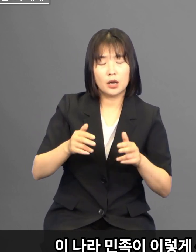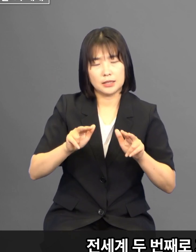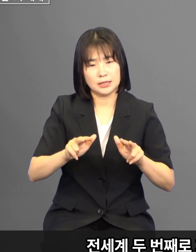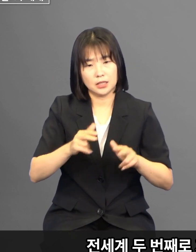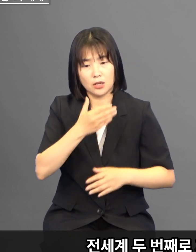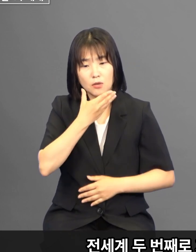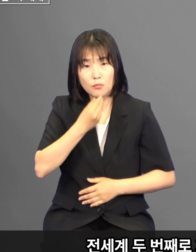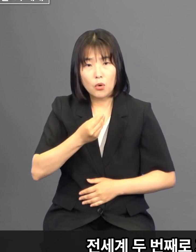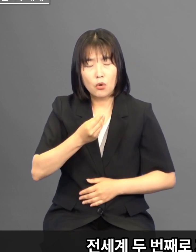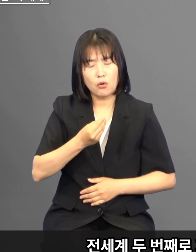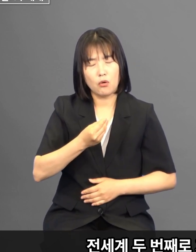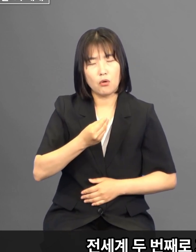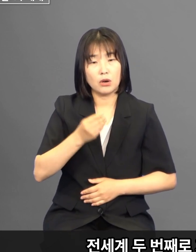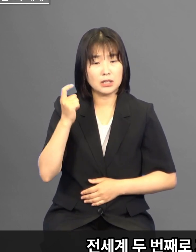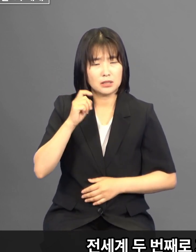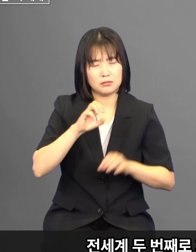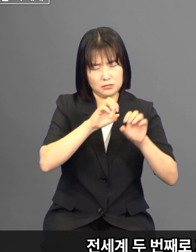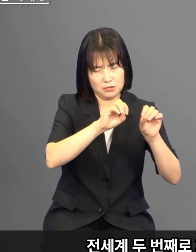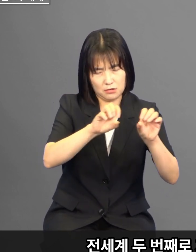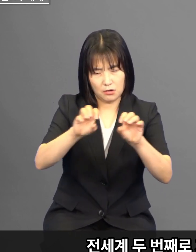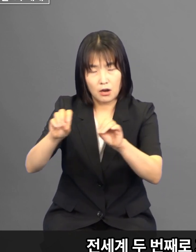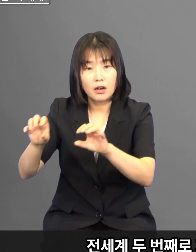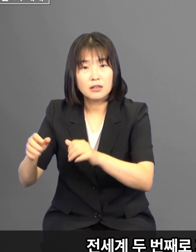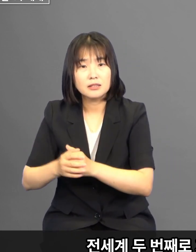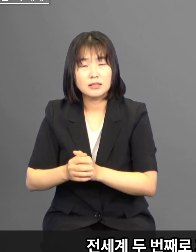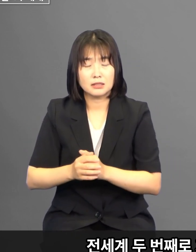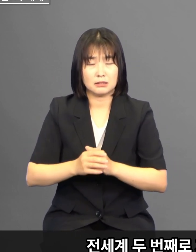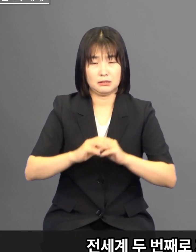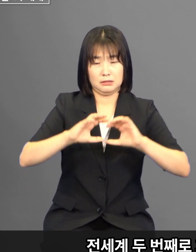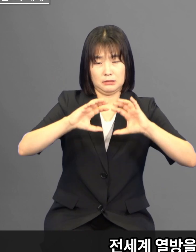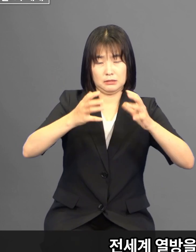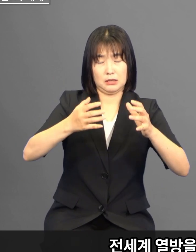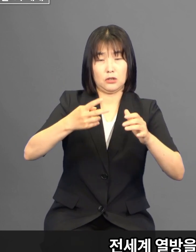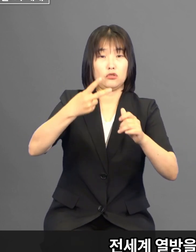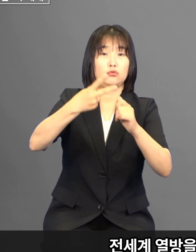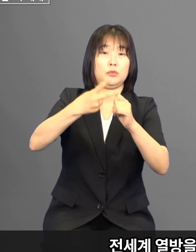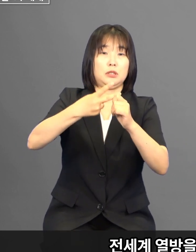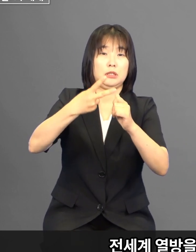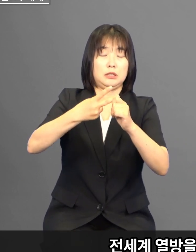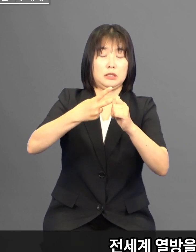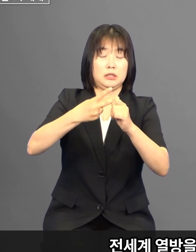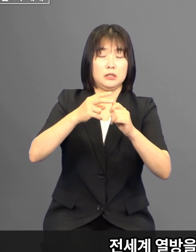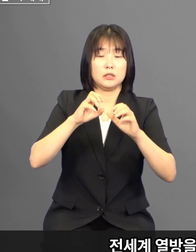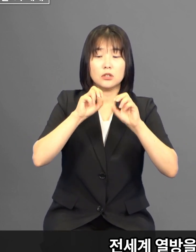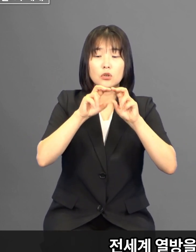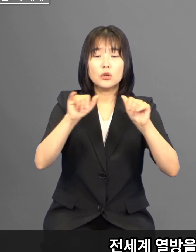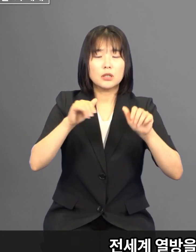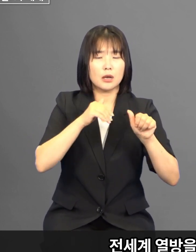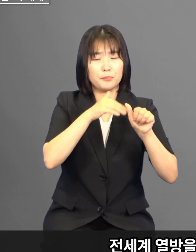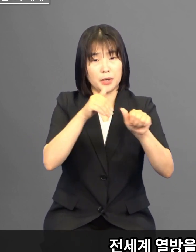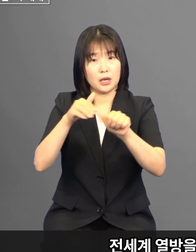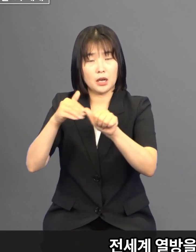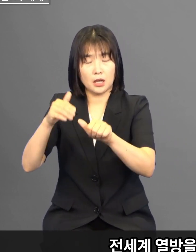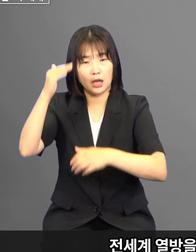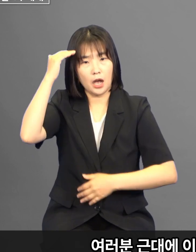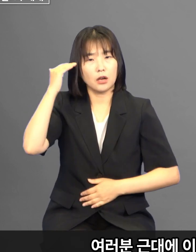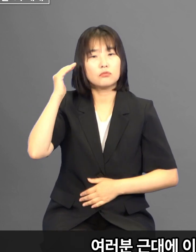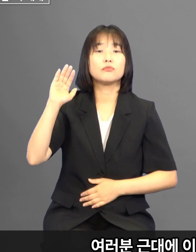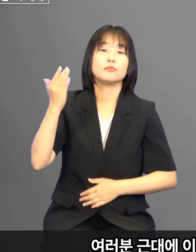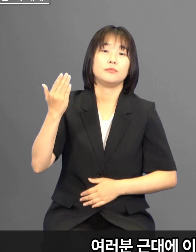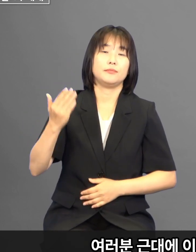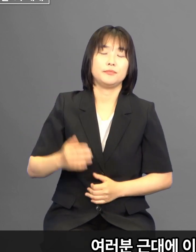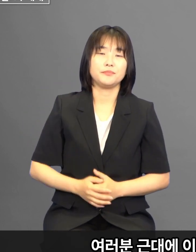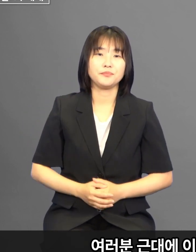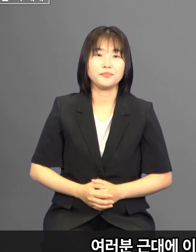흘려보내는, 전 세계 두 번째로 가장 많은 선교사를 파송하는, 전 세계 열방을 섬기는 나라가 된 것이죠.